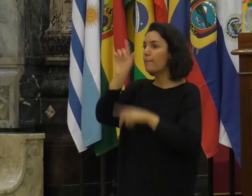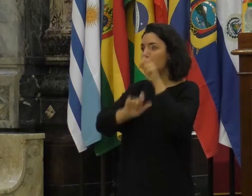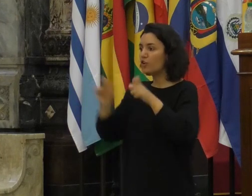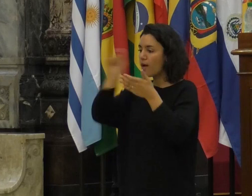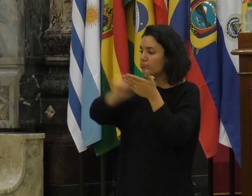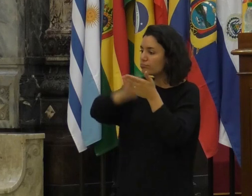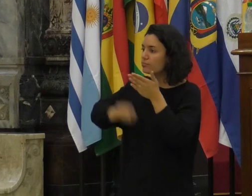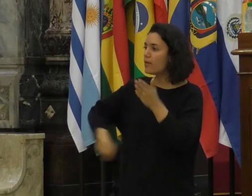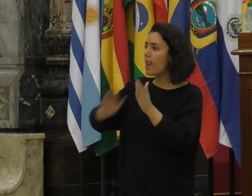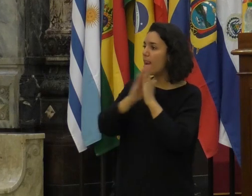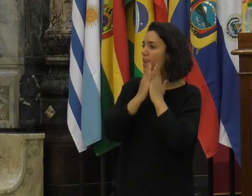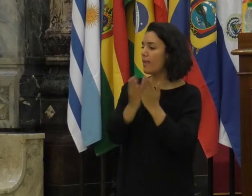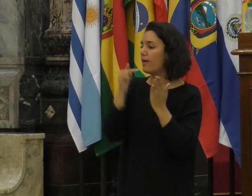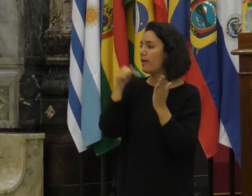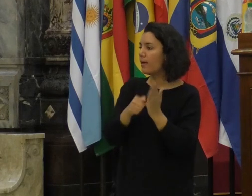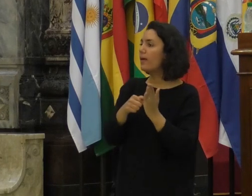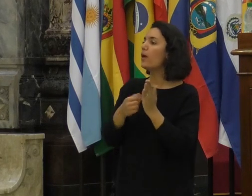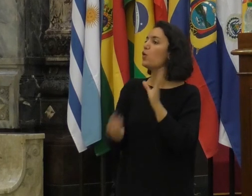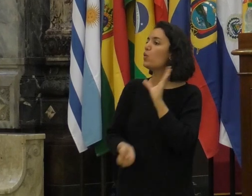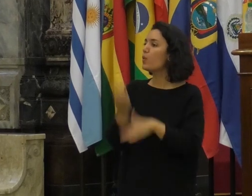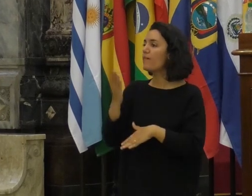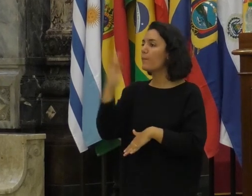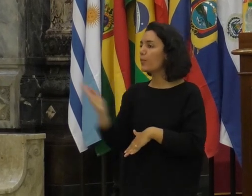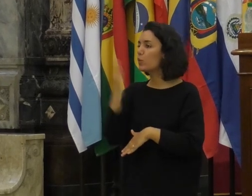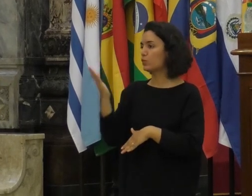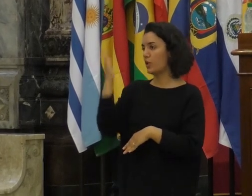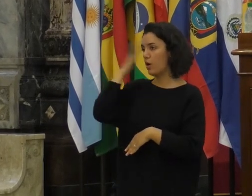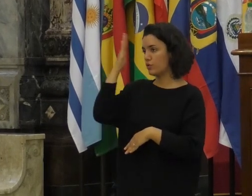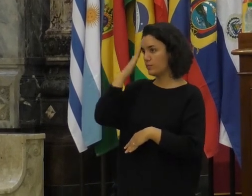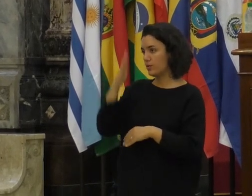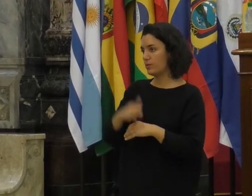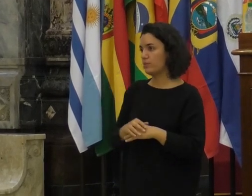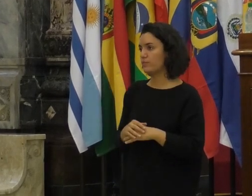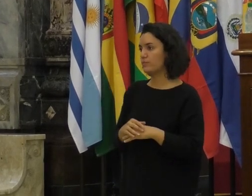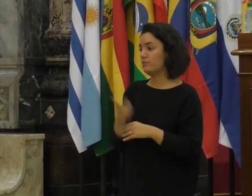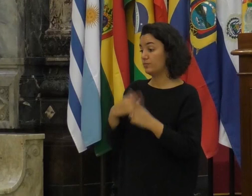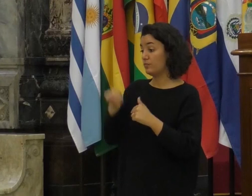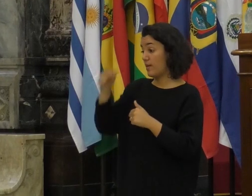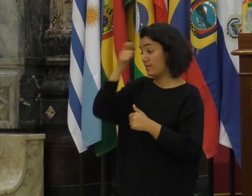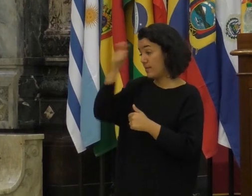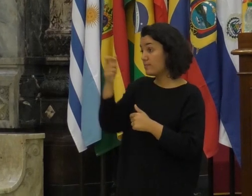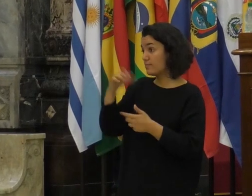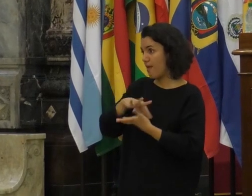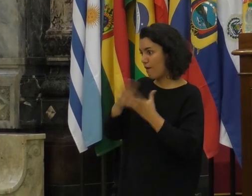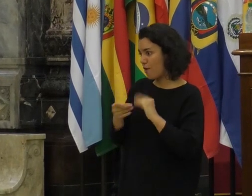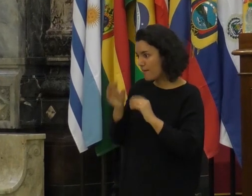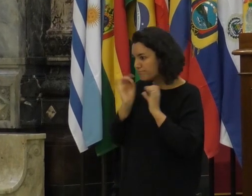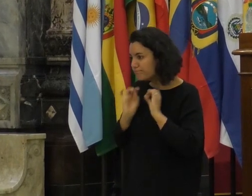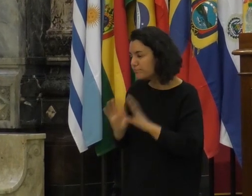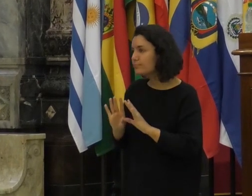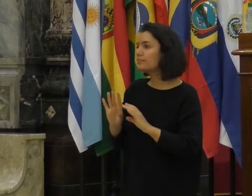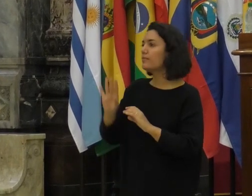libro La nueva producción de conocimiento, la dinámica de la ciencia y la